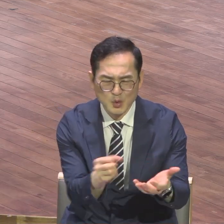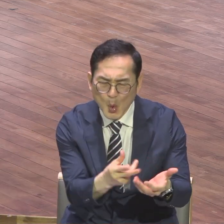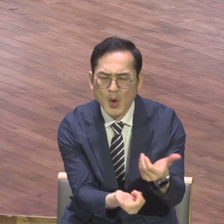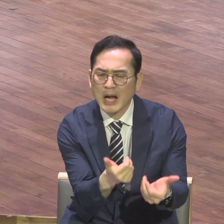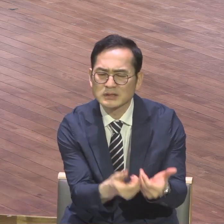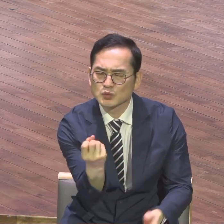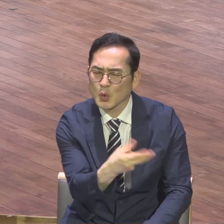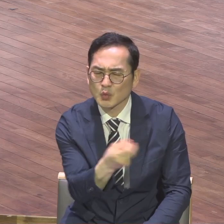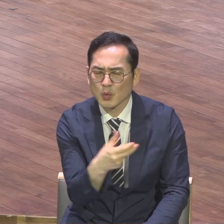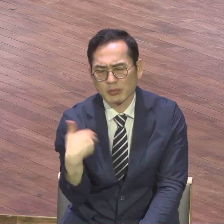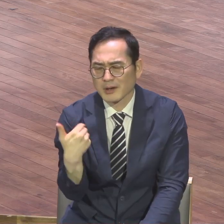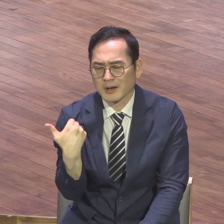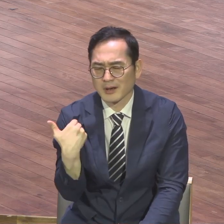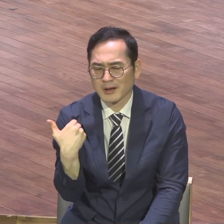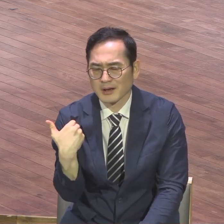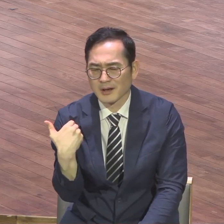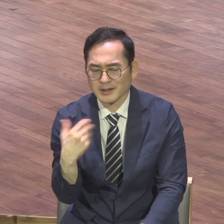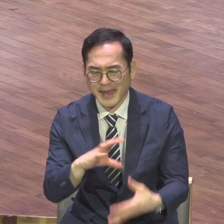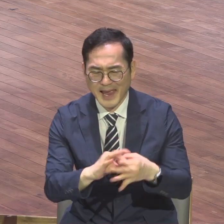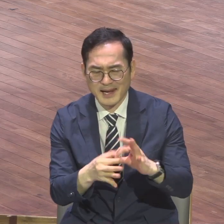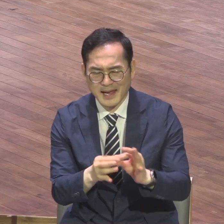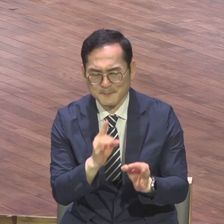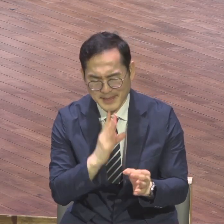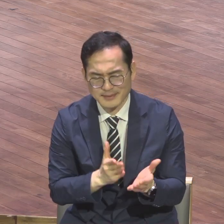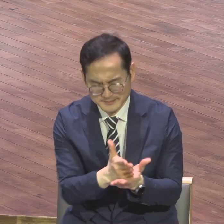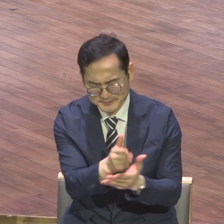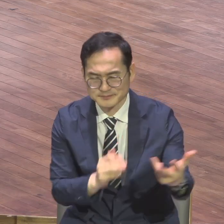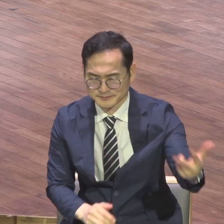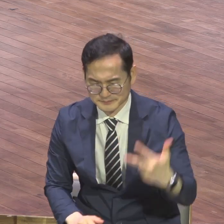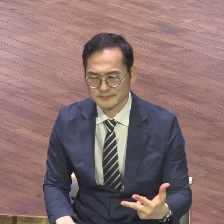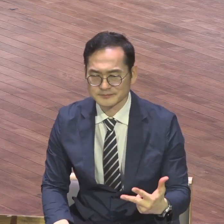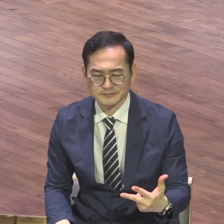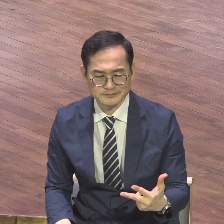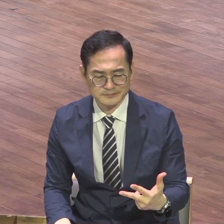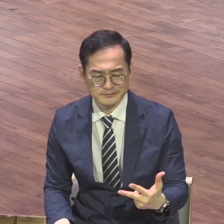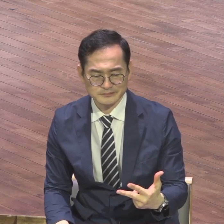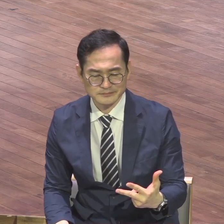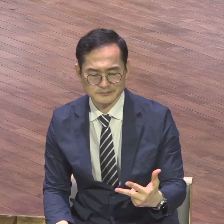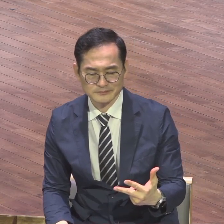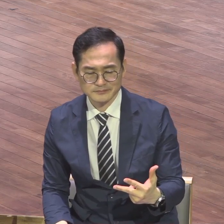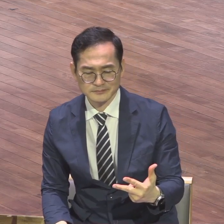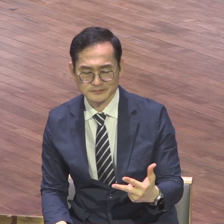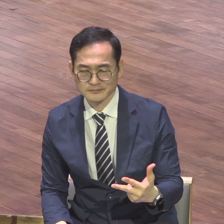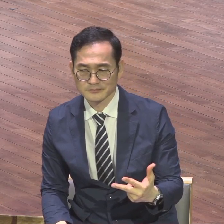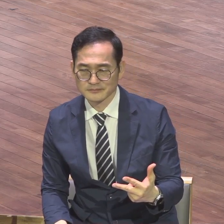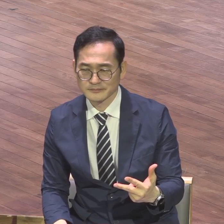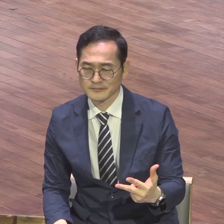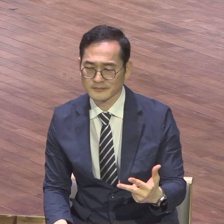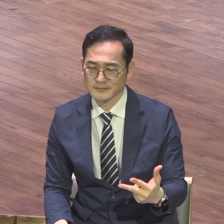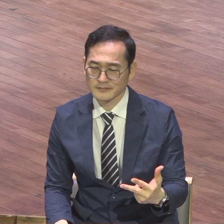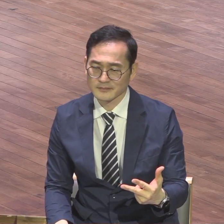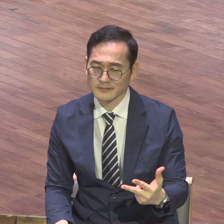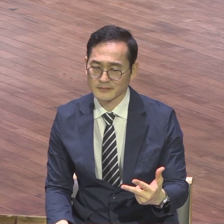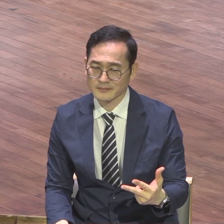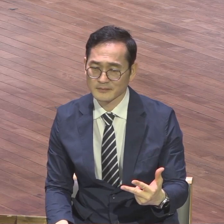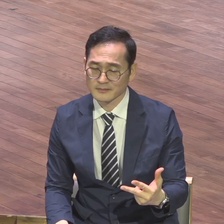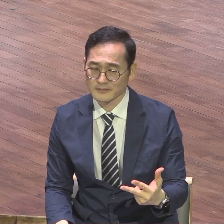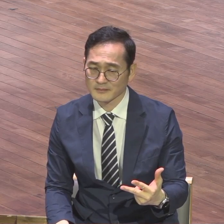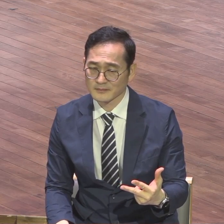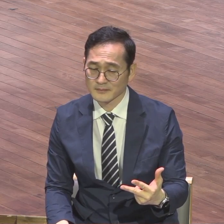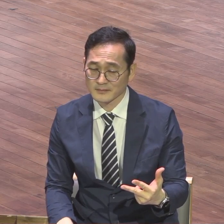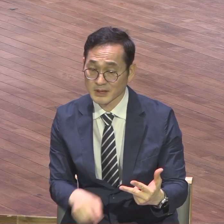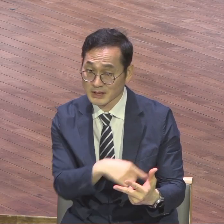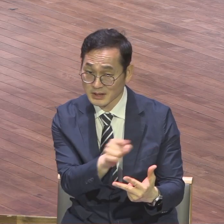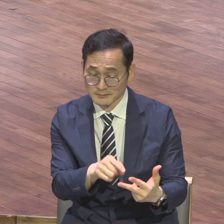이루어서 사역하도록, 특별히 헬라파 유대인들이 리더로 섰다 이 말은요 굉장히 중요한